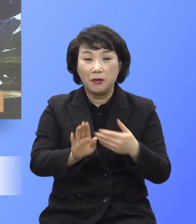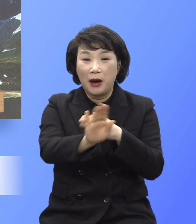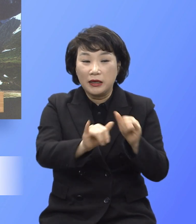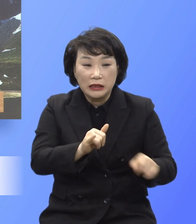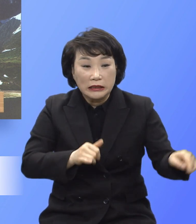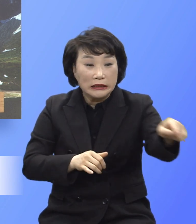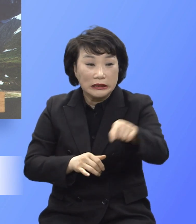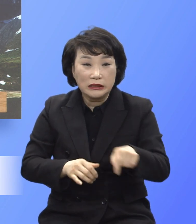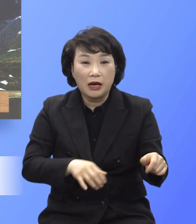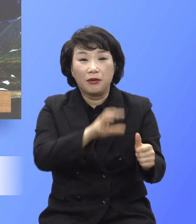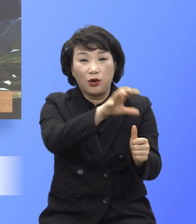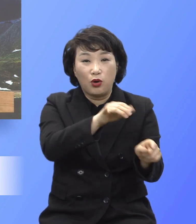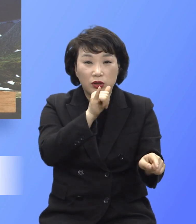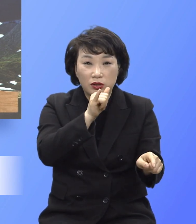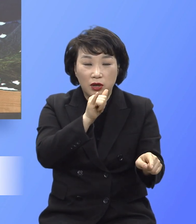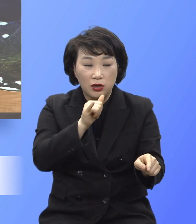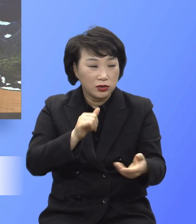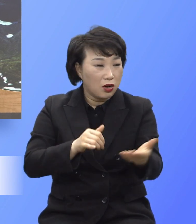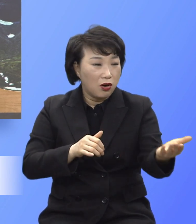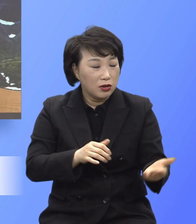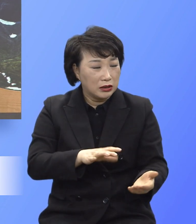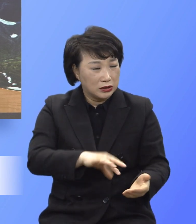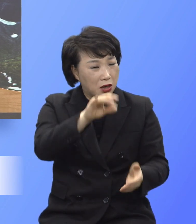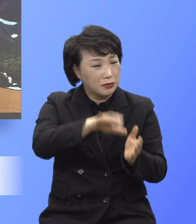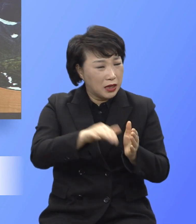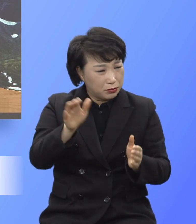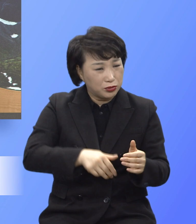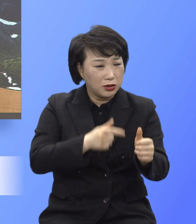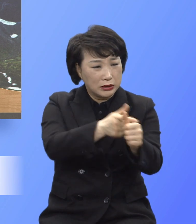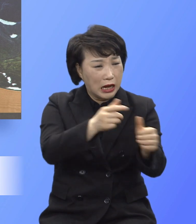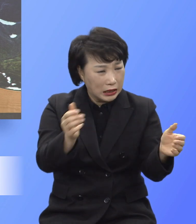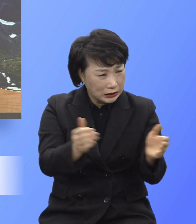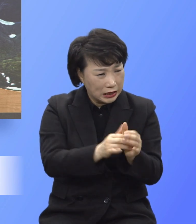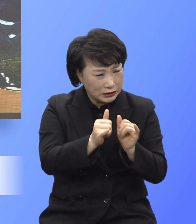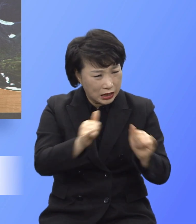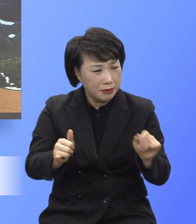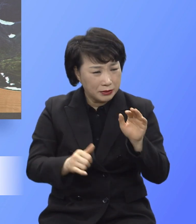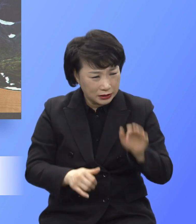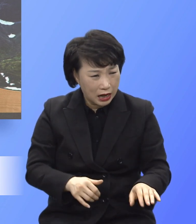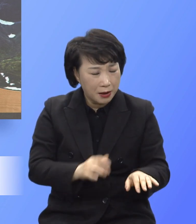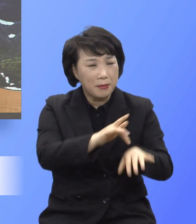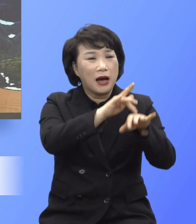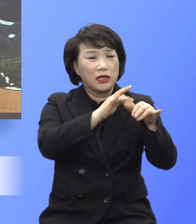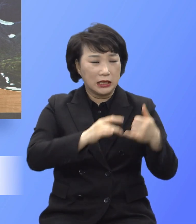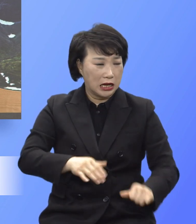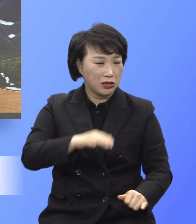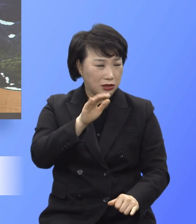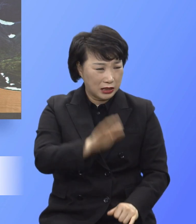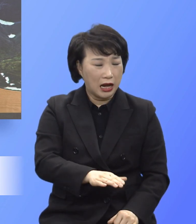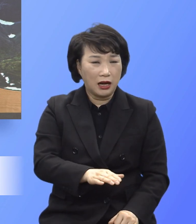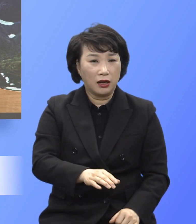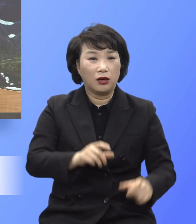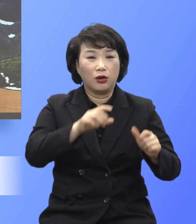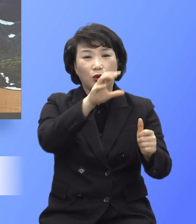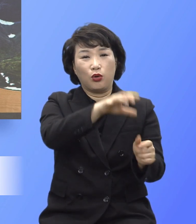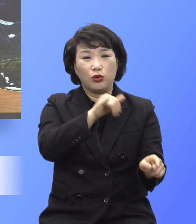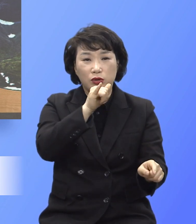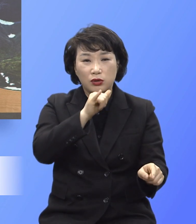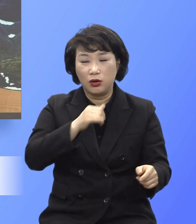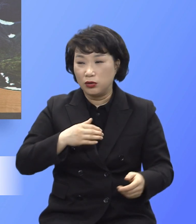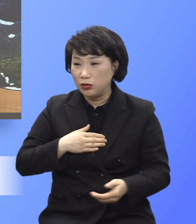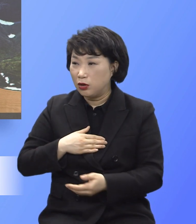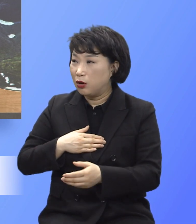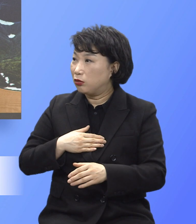바리새인들 그들을 향해서 너희는 처음부터 살인한 자 마귀 새끼라는 거예요. 그때 우리가